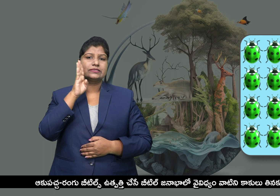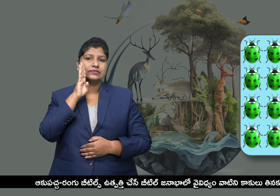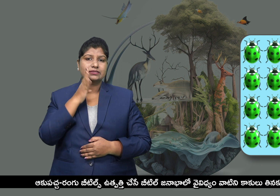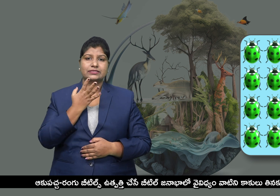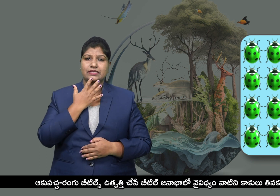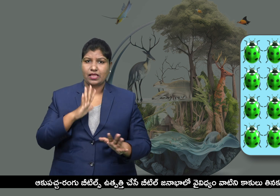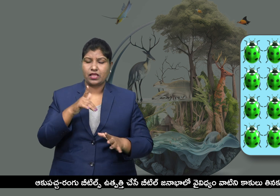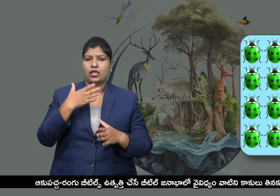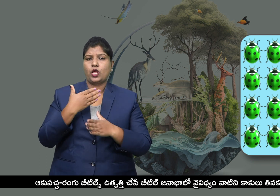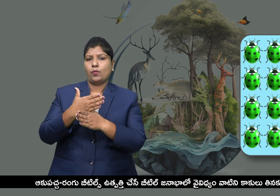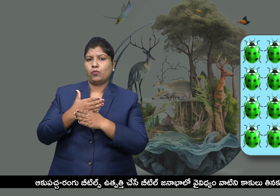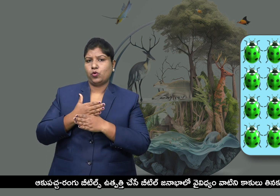కాపాడింది.